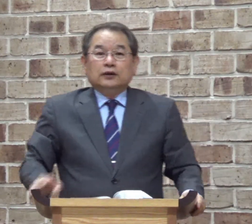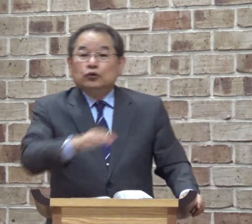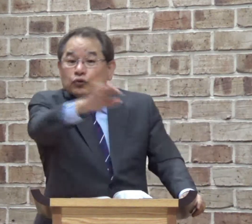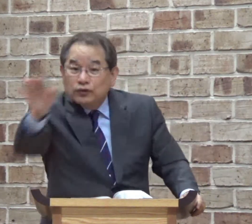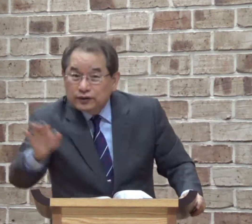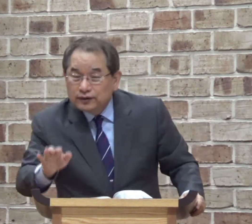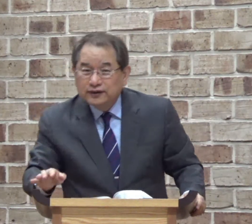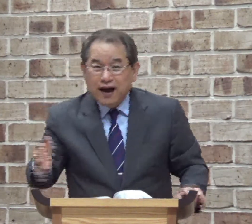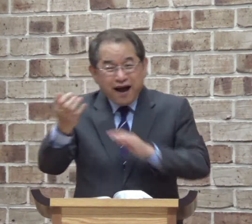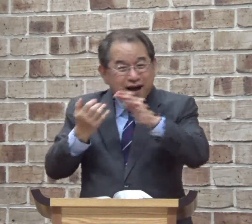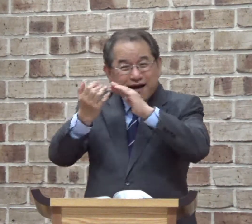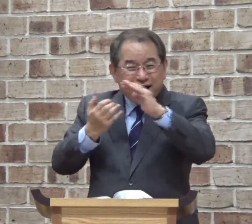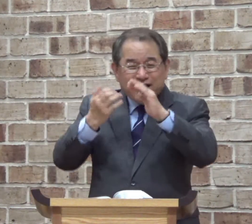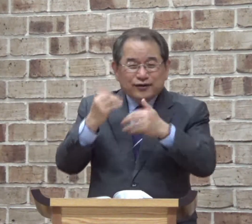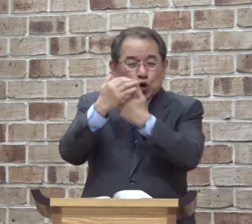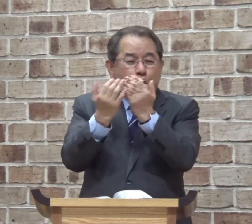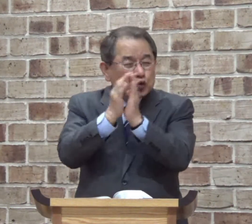아까 성경에 읽었던 말씀처럼